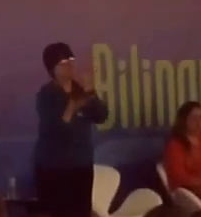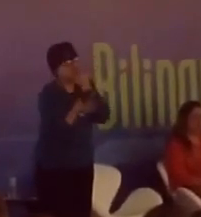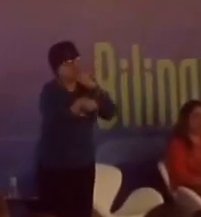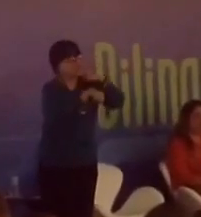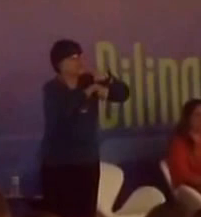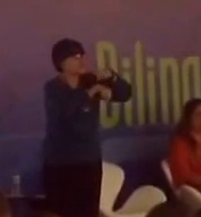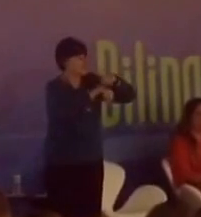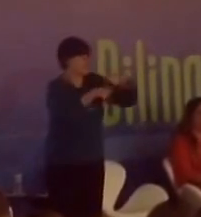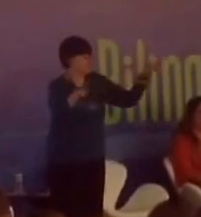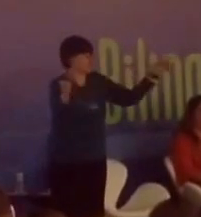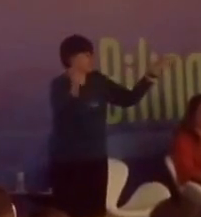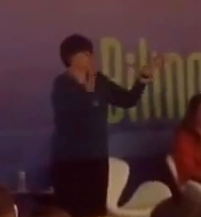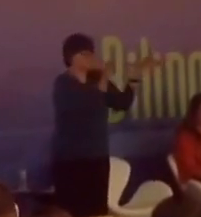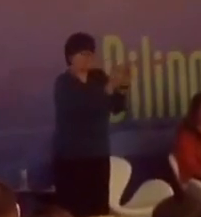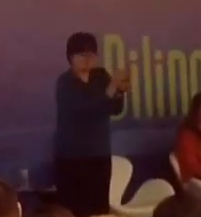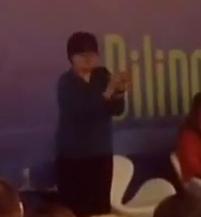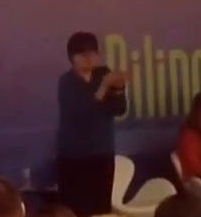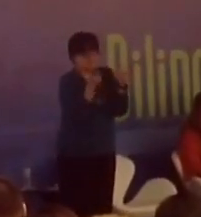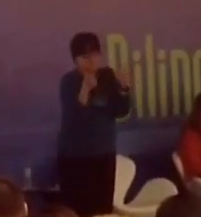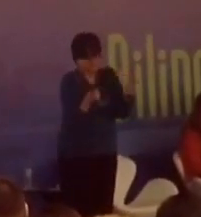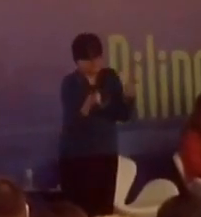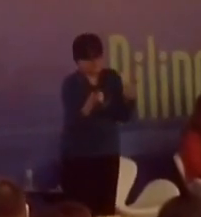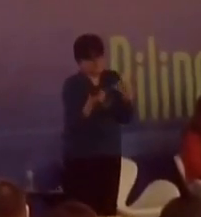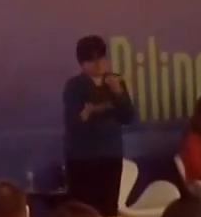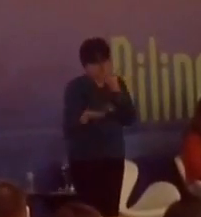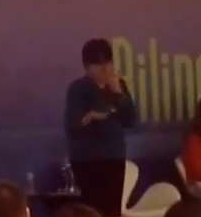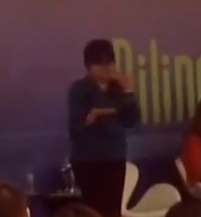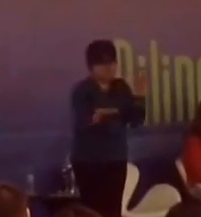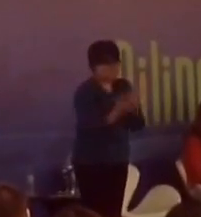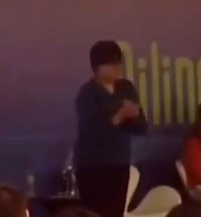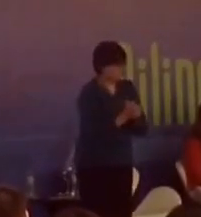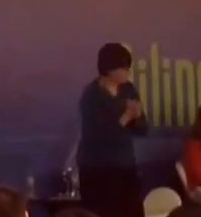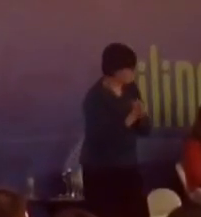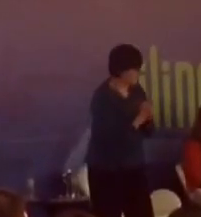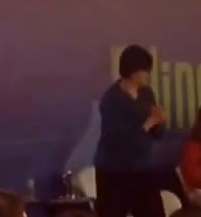relevante em todos esses processos. Desculpe a minha fala muito rápida, muito breve, mas eu